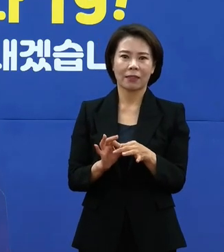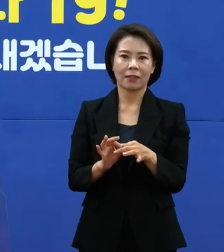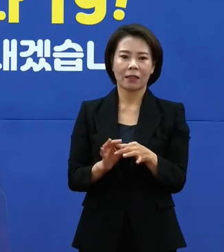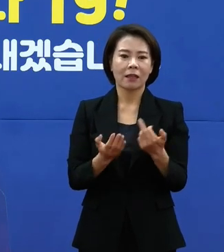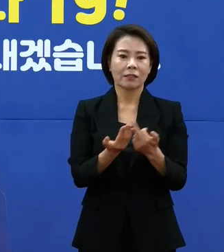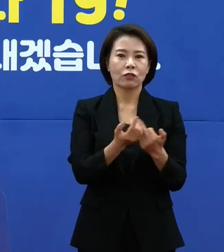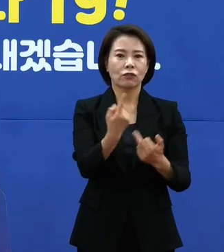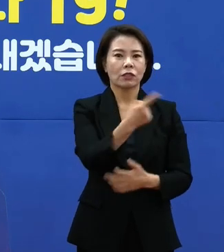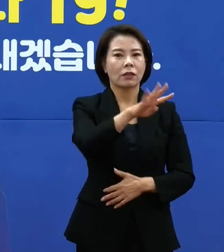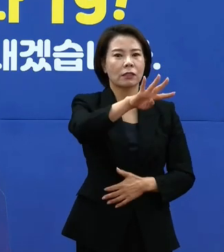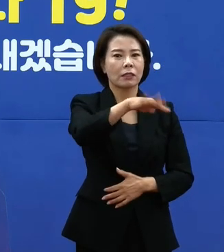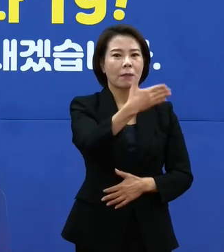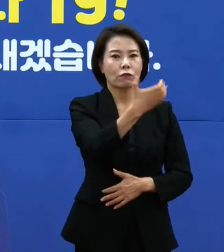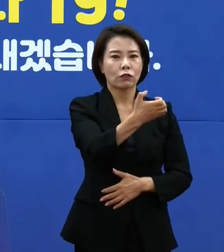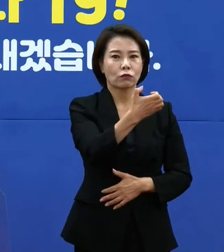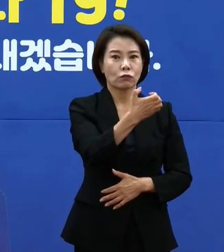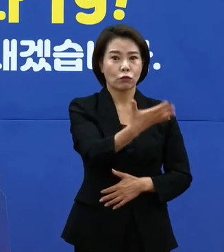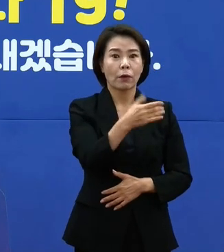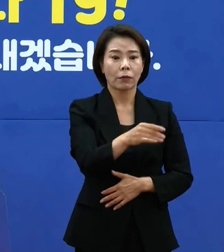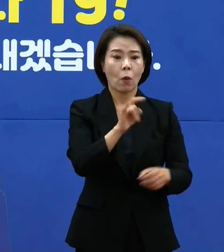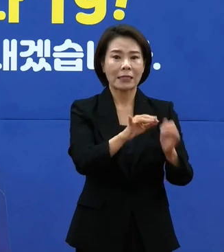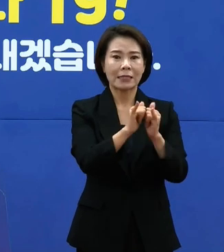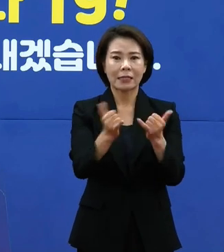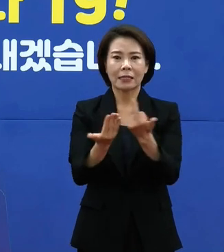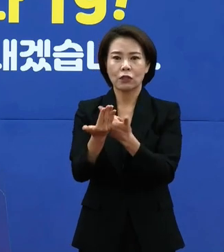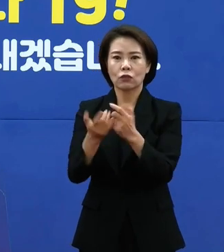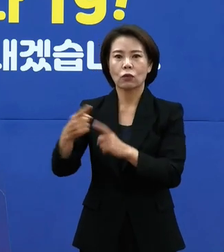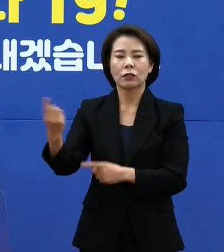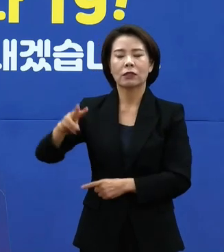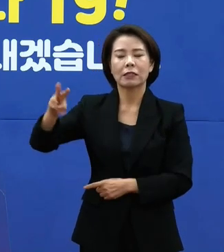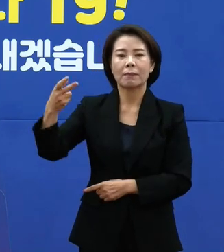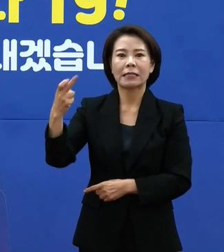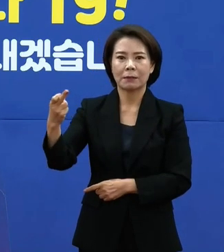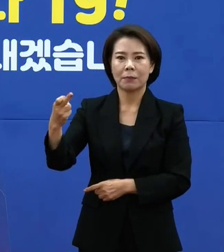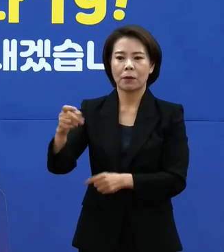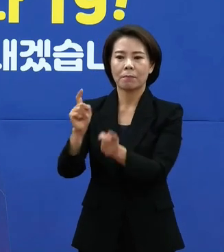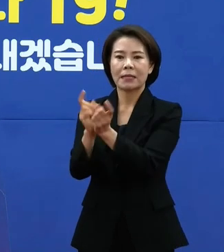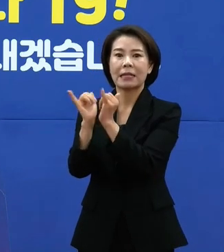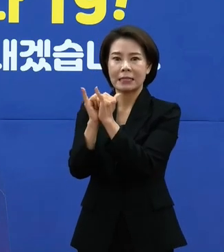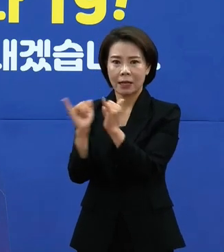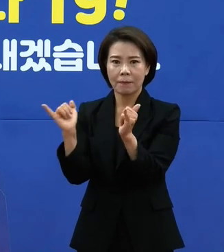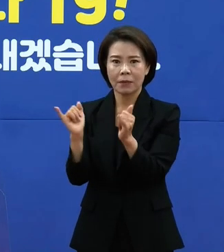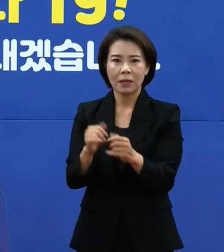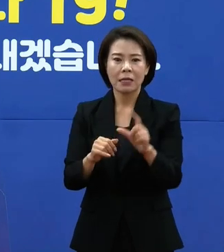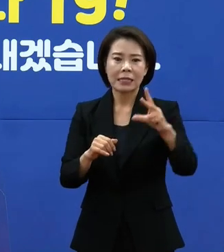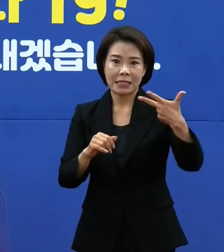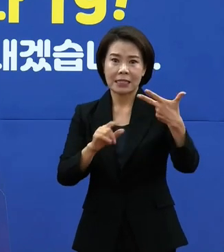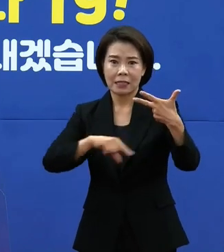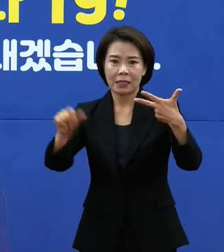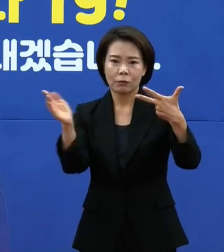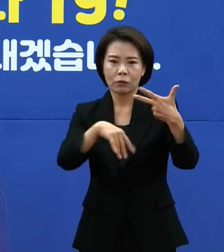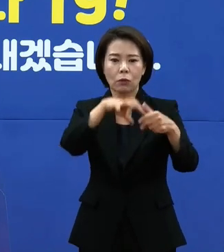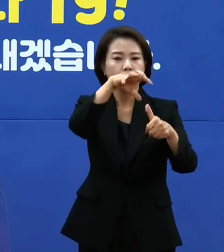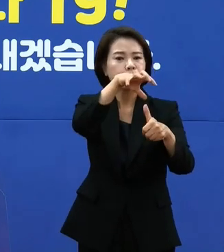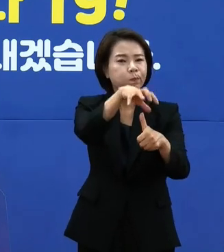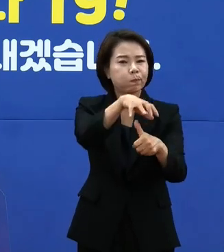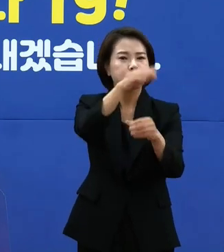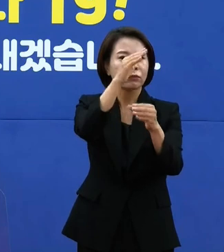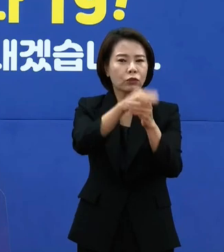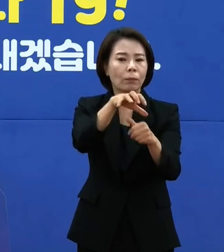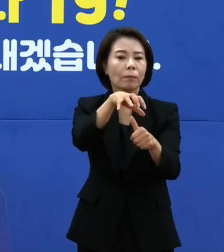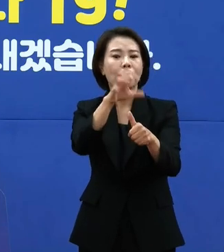제주 1499번 확진자는 제주 1312번 확진자의 접촉자로 7일부터 격리 중에